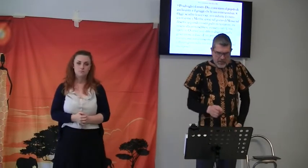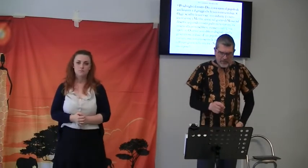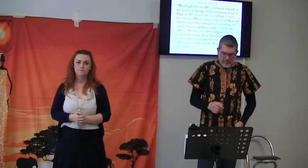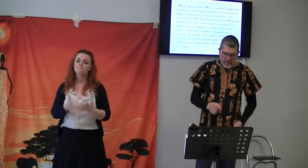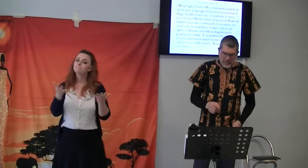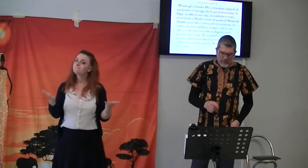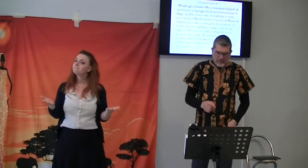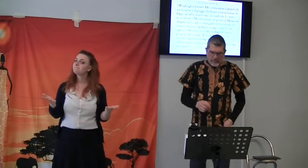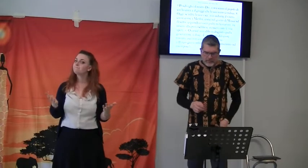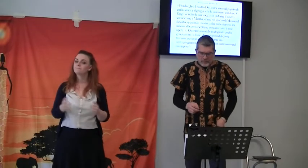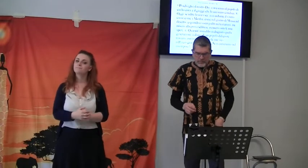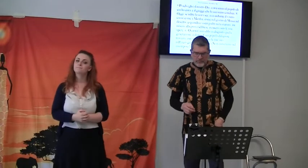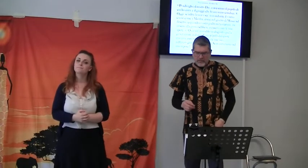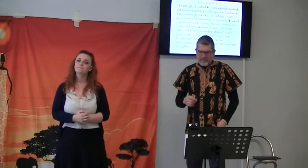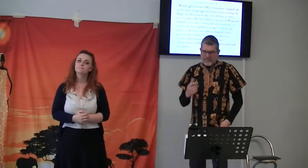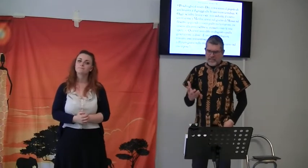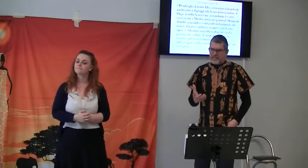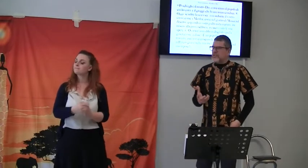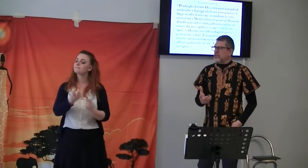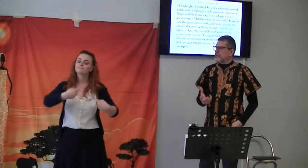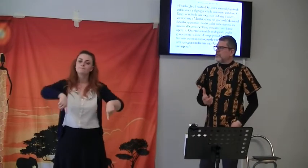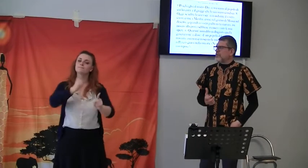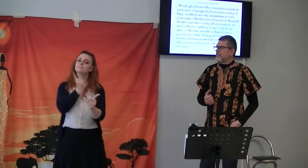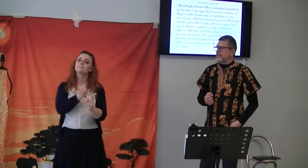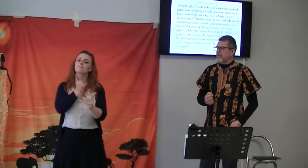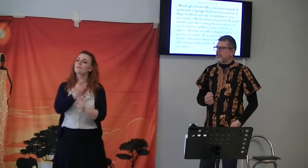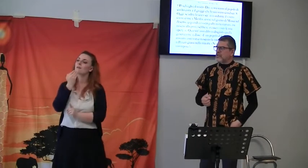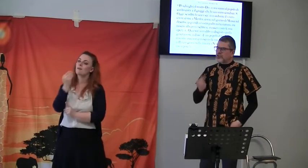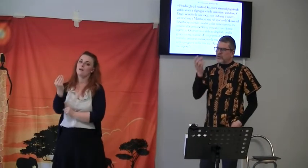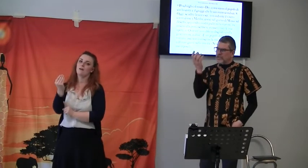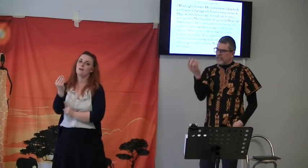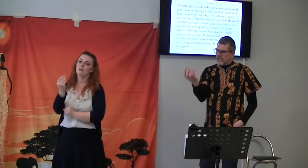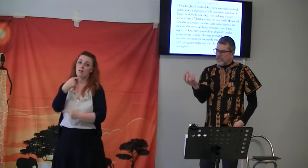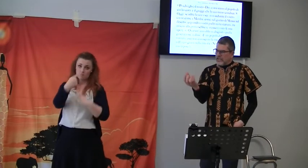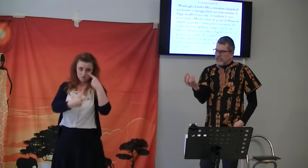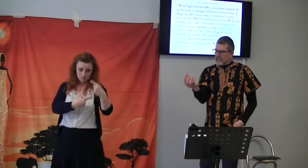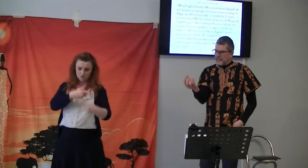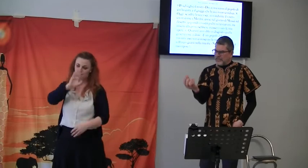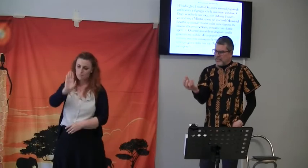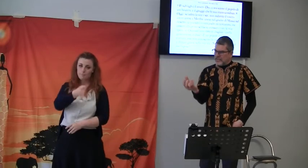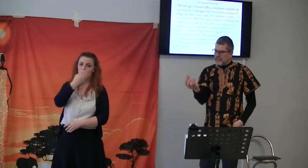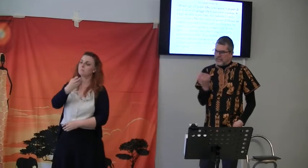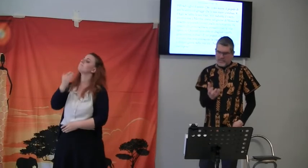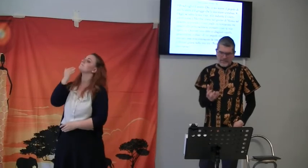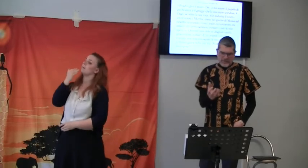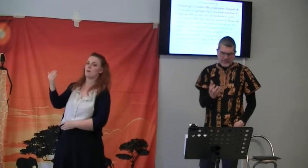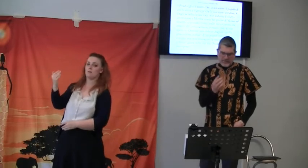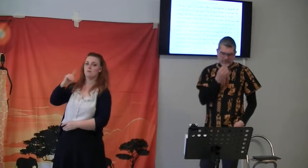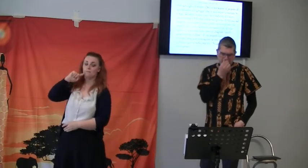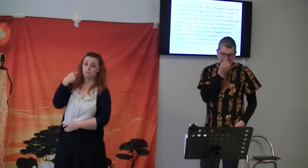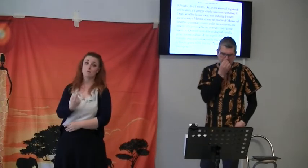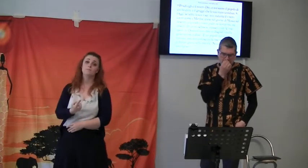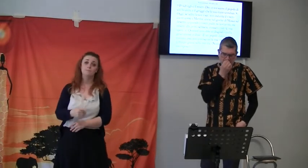Per cui dobbiamo ringraziare il Signore piuttosto che lamentarci, sostituire alla lamentela il